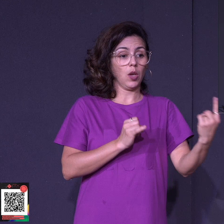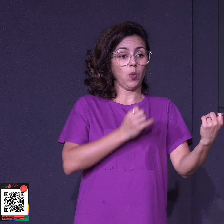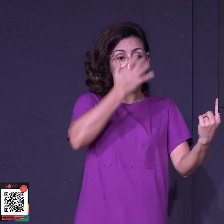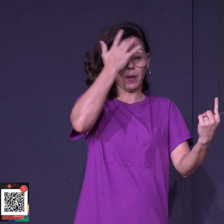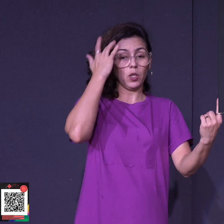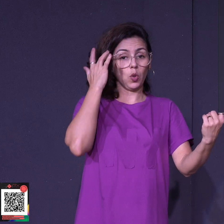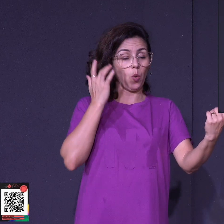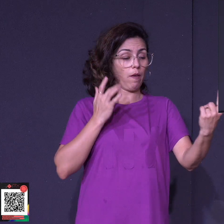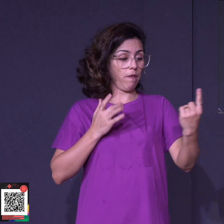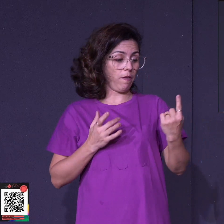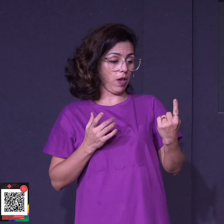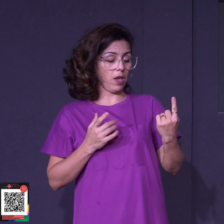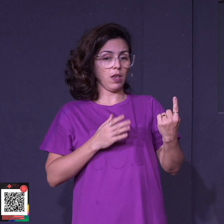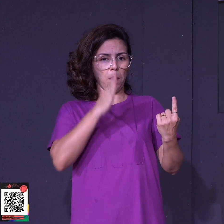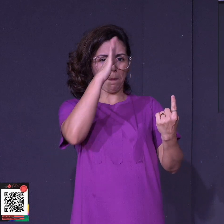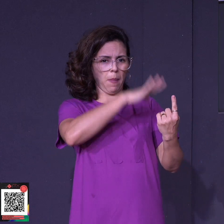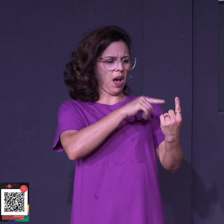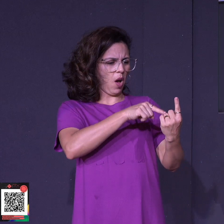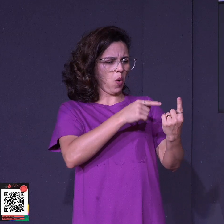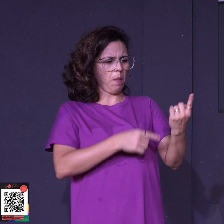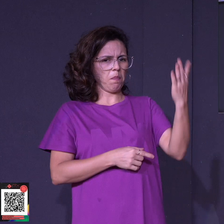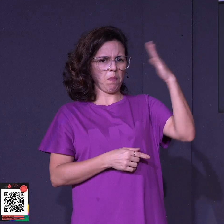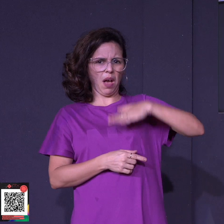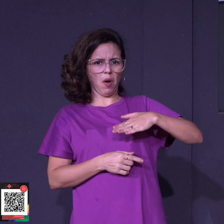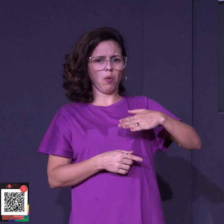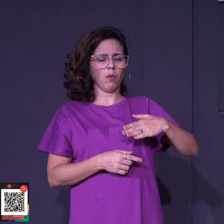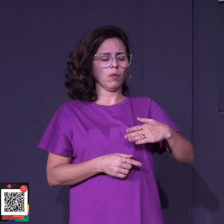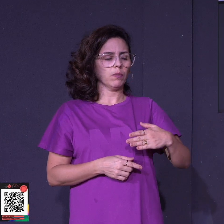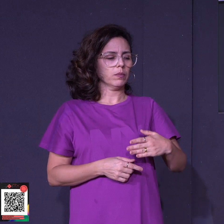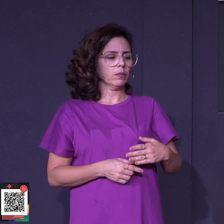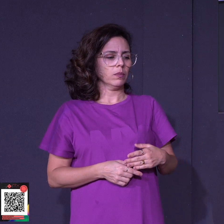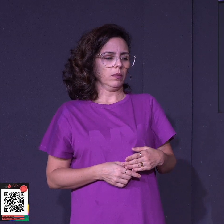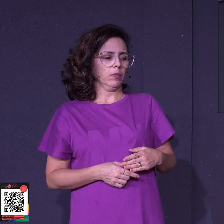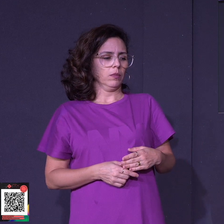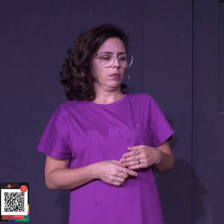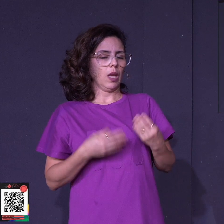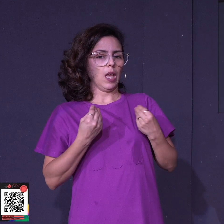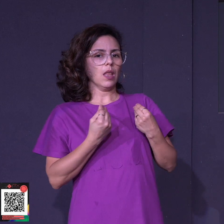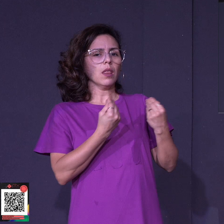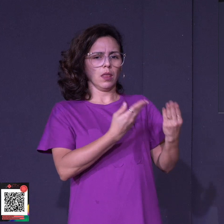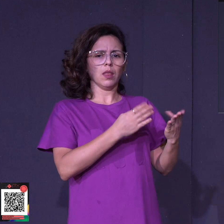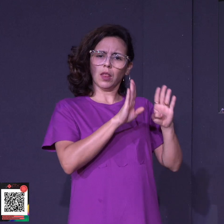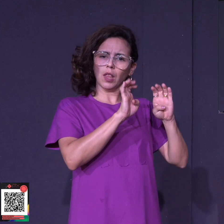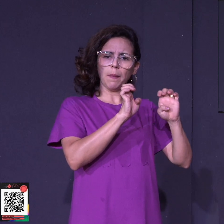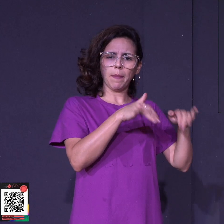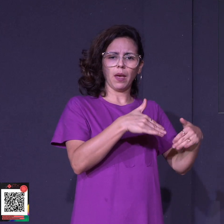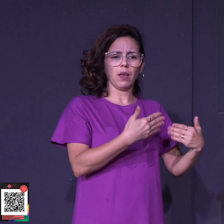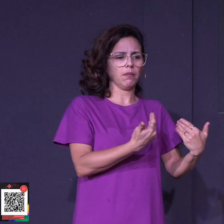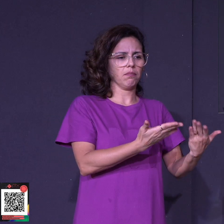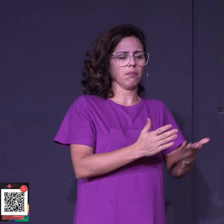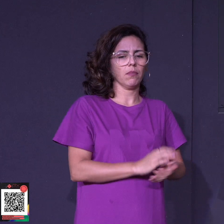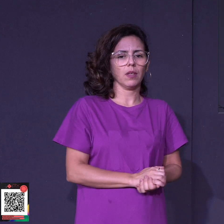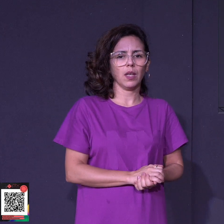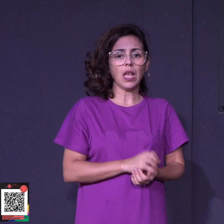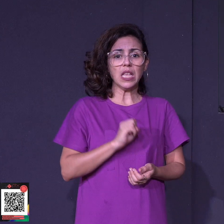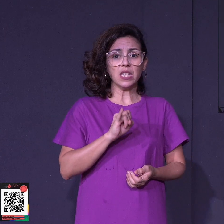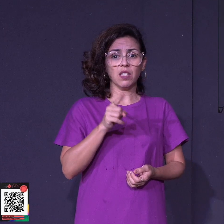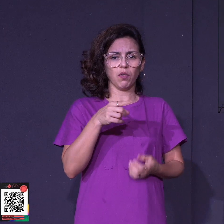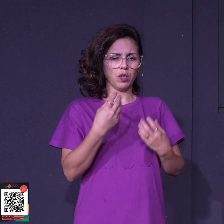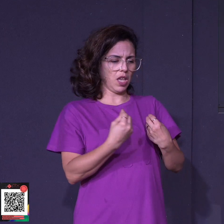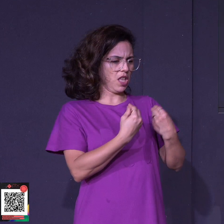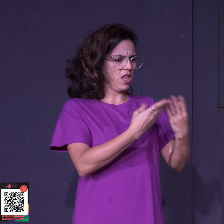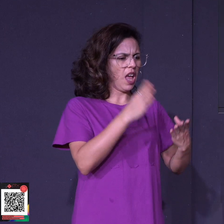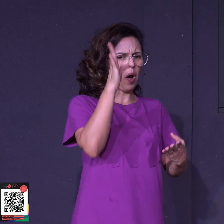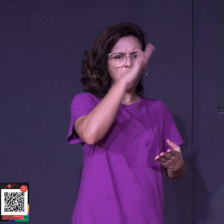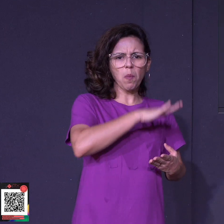você pagar o mal com o mal, tem alguma coisa muito errada. O mal está te dominando.